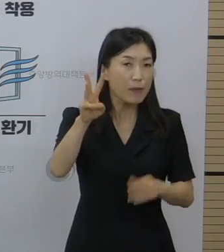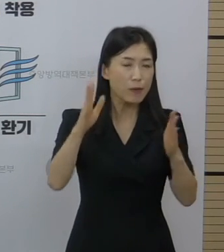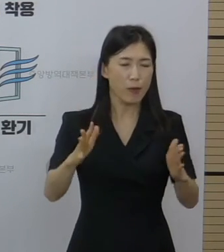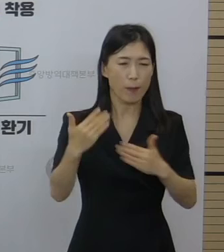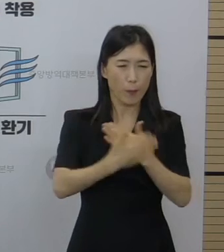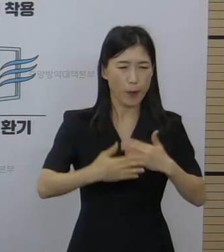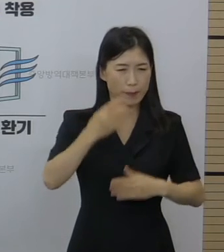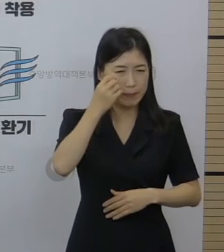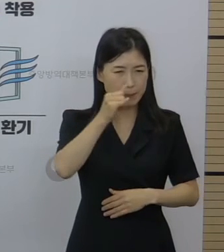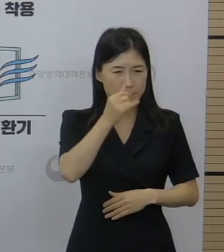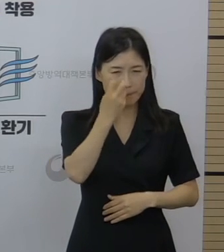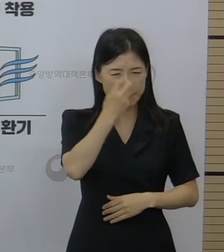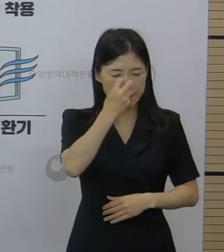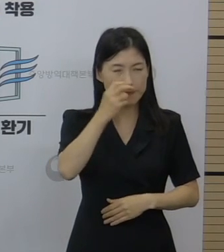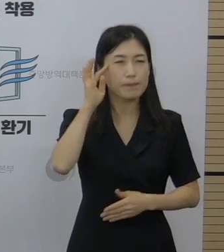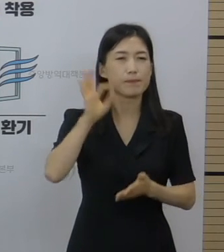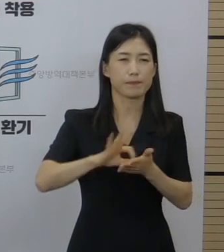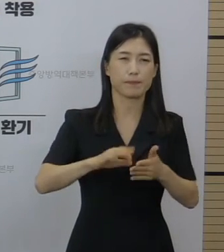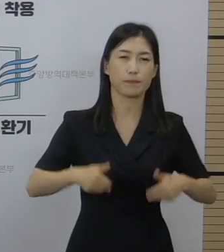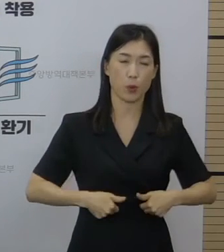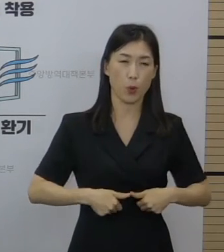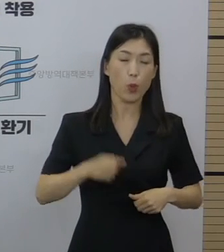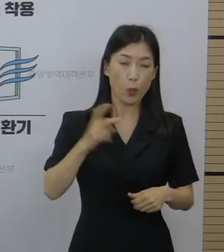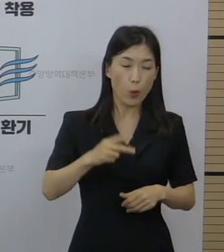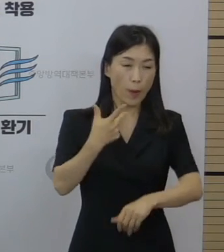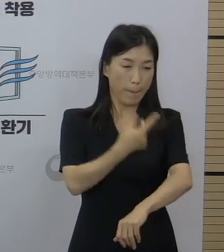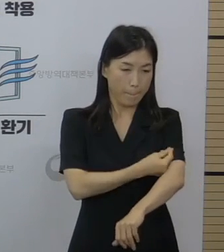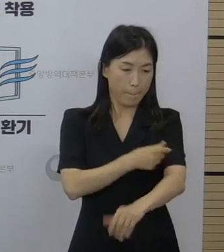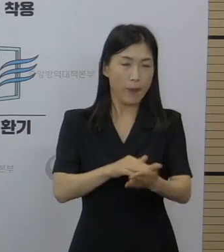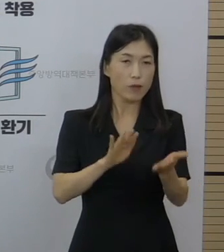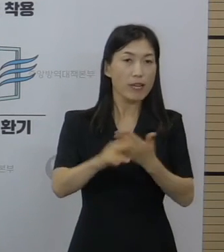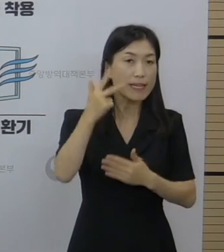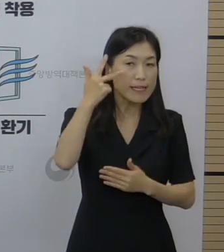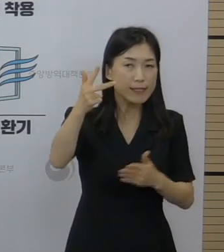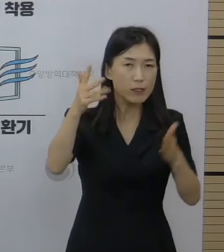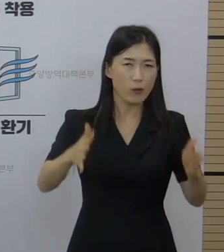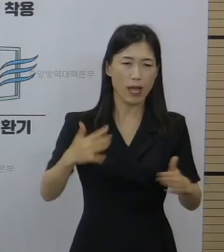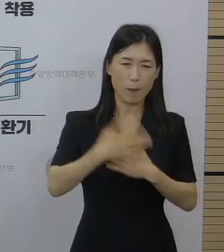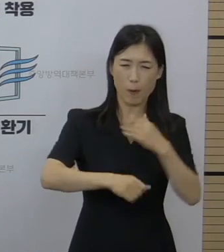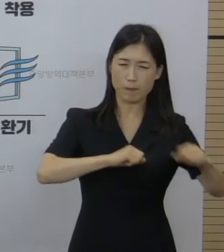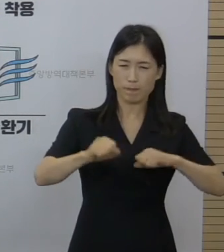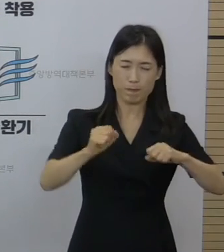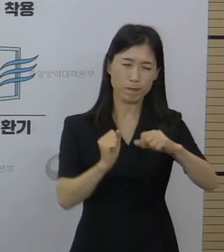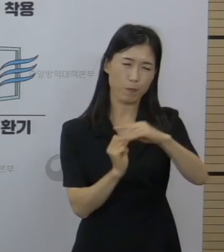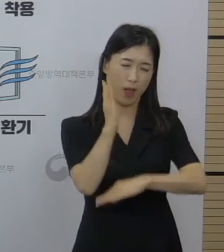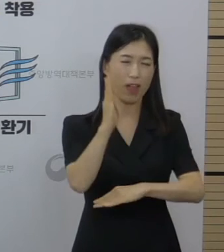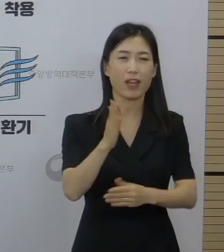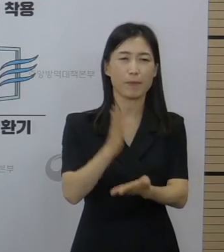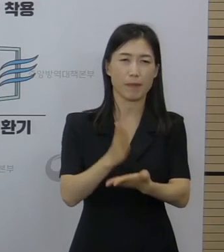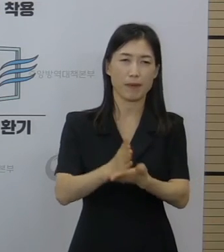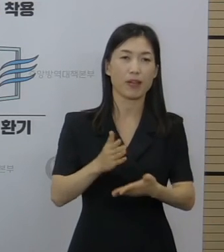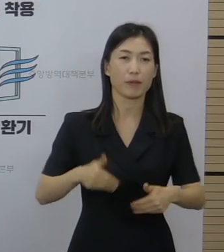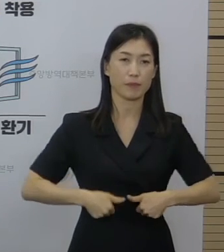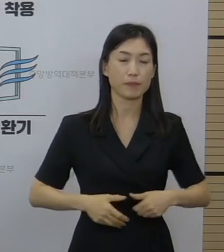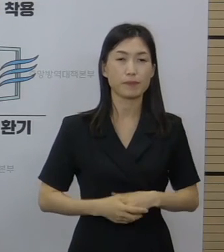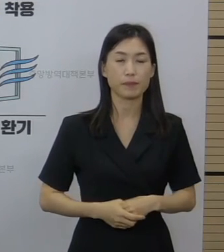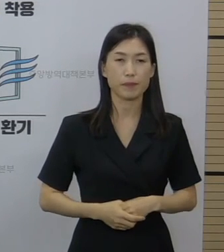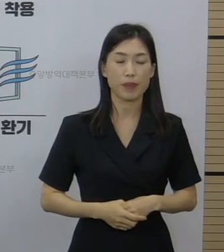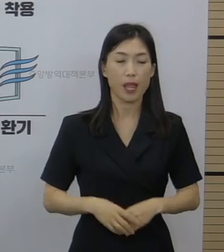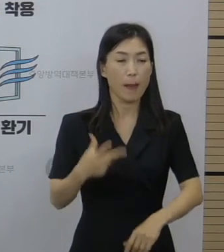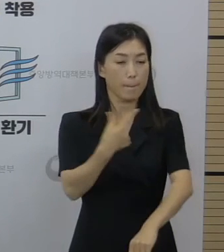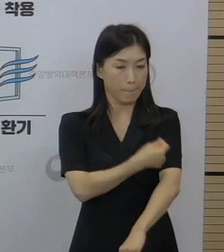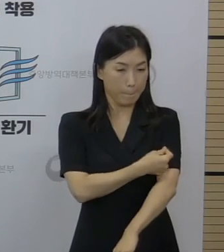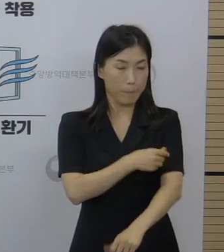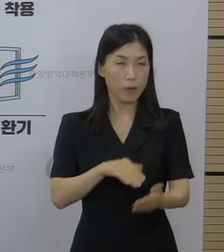상태를 관찰하고 접종 후 일주일간은 격렬한 신체 활동을 피하는 것이 필요합니다. 접종